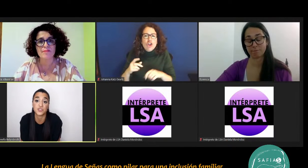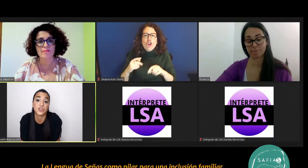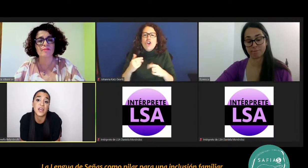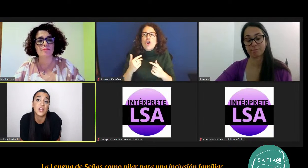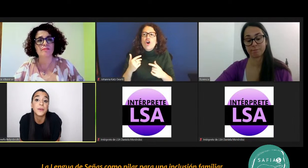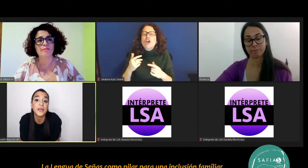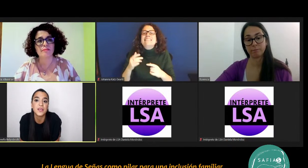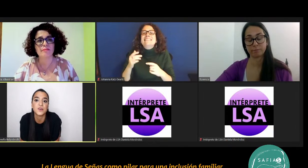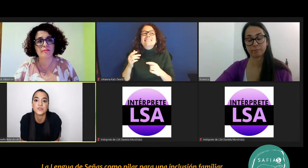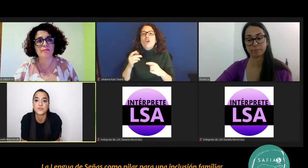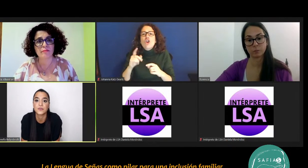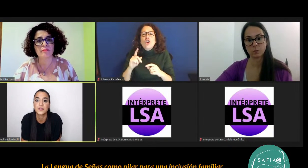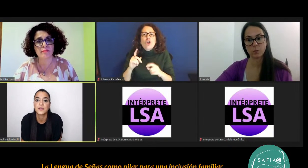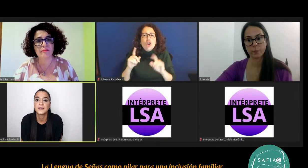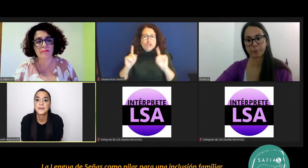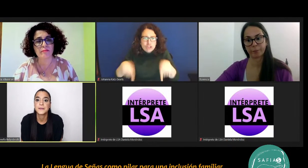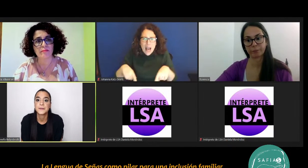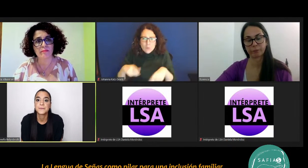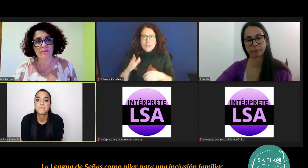La mayoría de los médicos